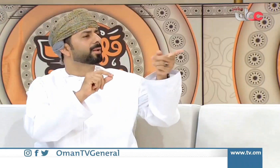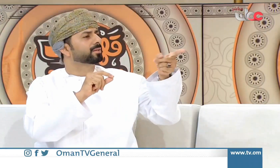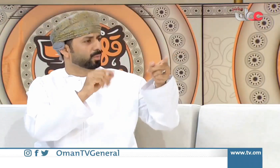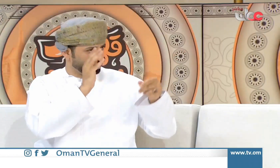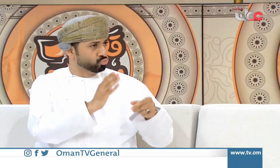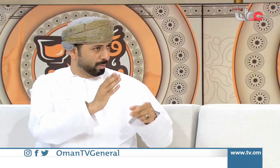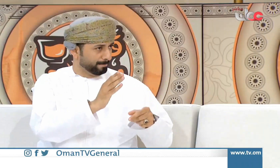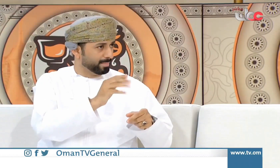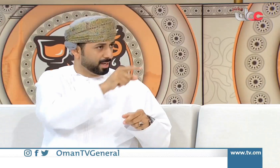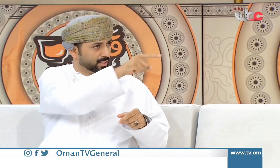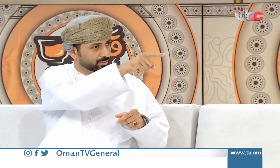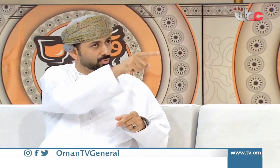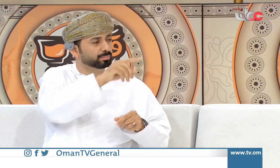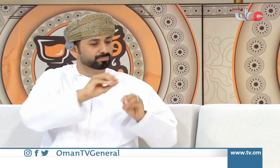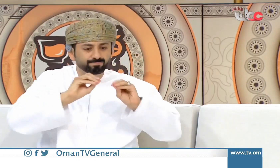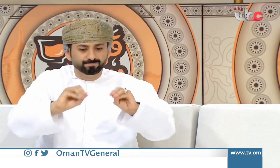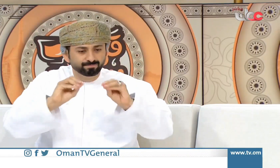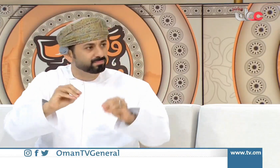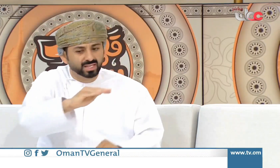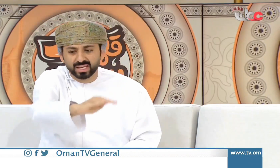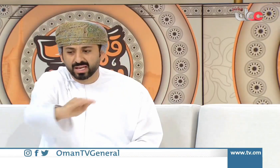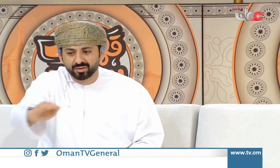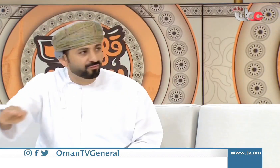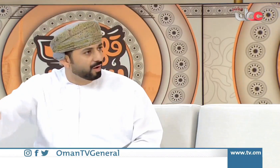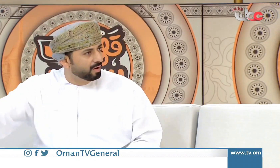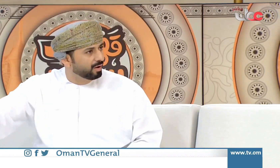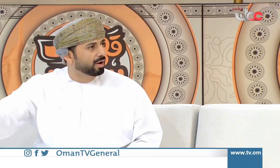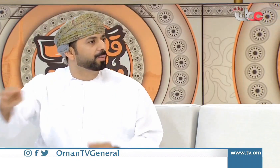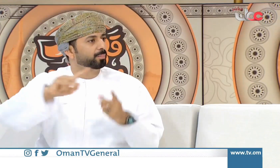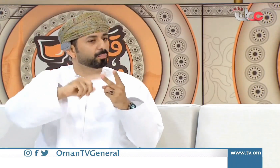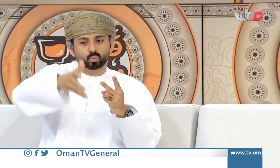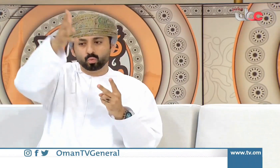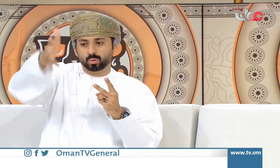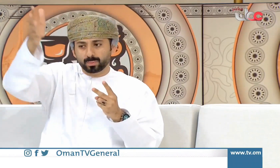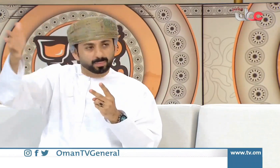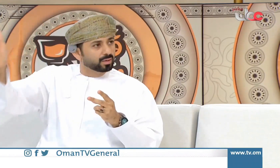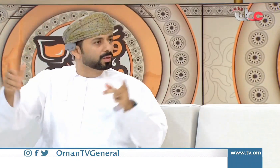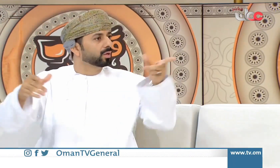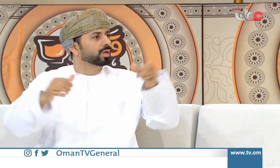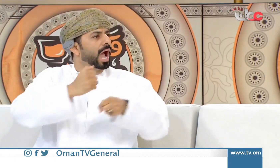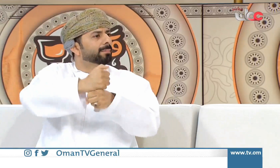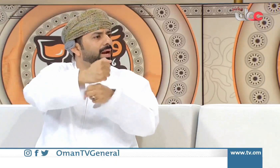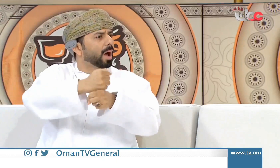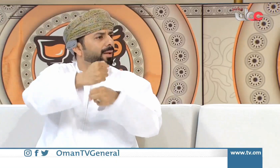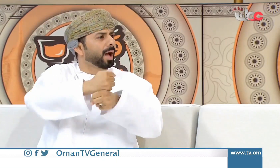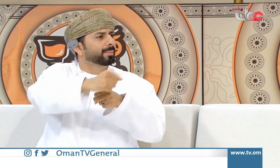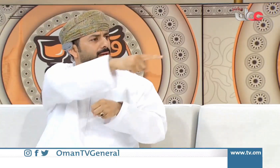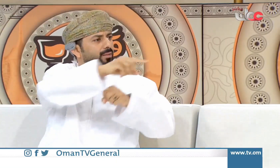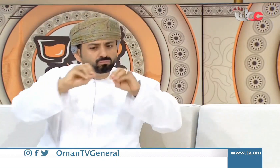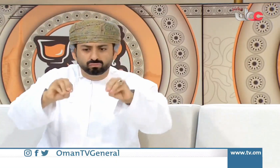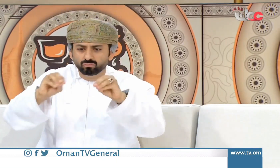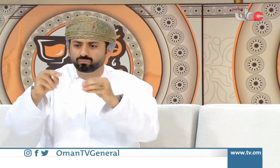بإذن الله تعالى. سالم أيضا، هل ممكن تدريب الأطفال أو الكبار